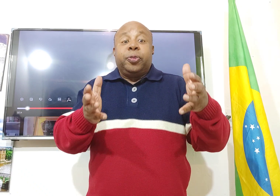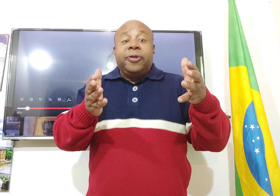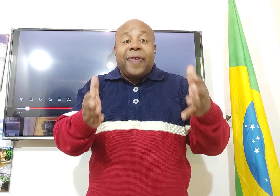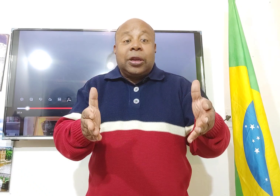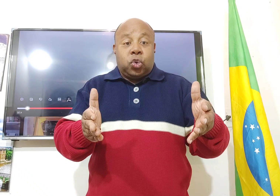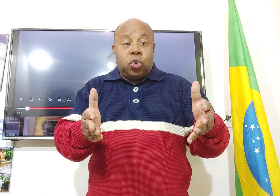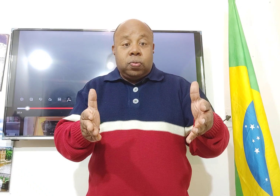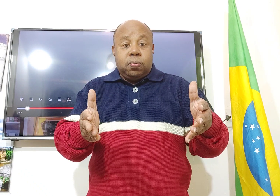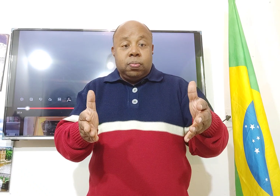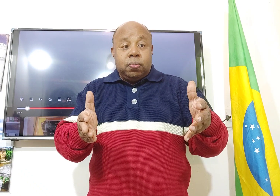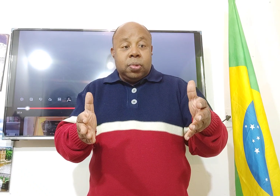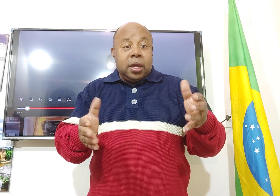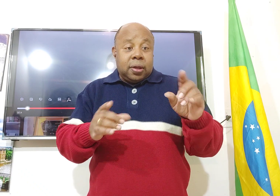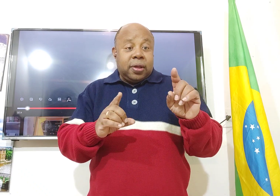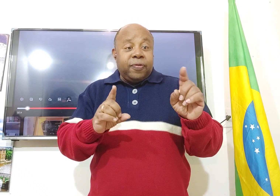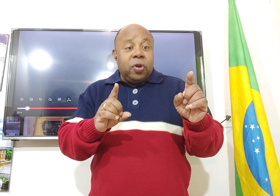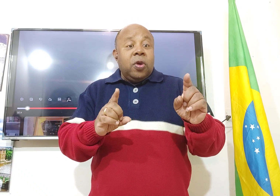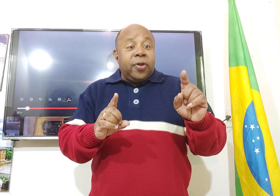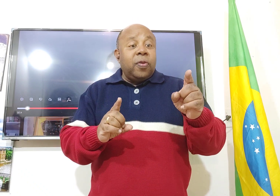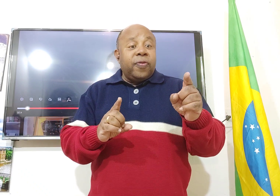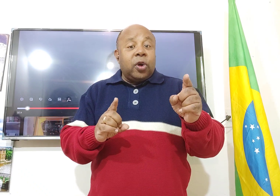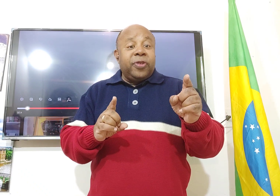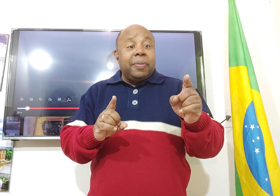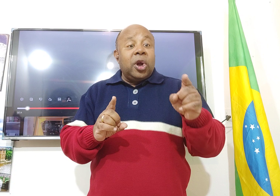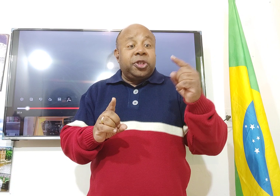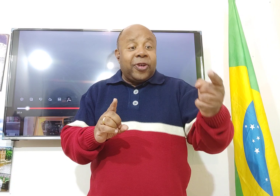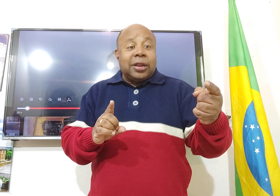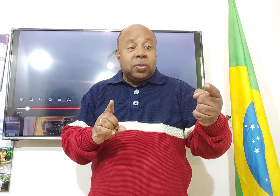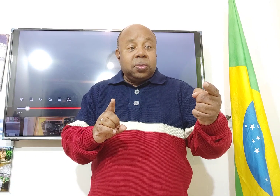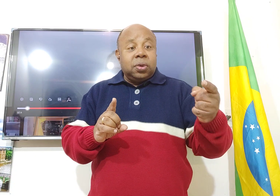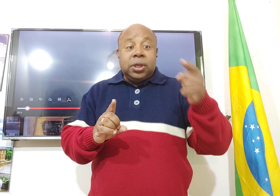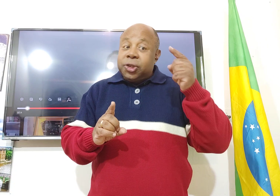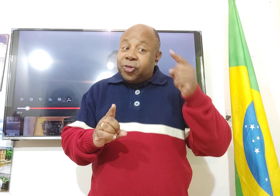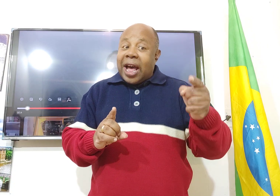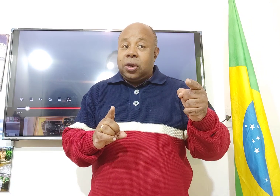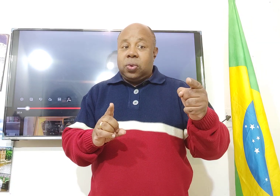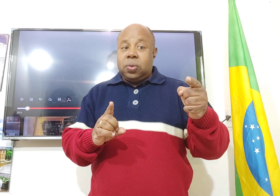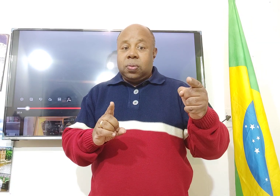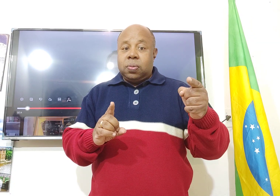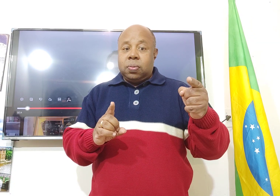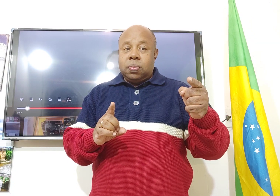de fato. Vê como fica melhor de fato? De fato.